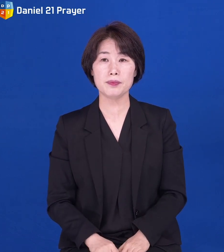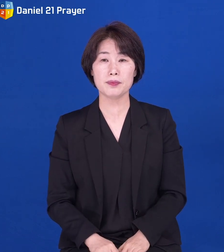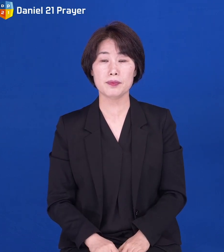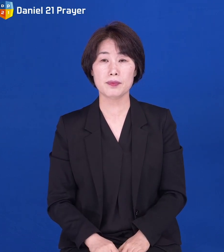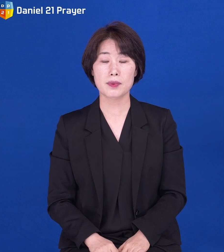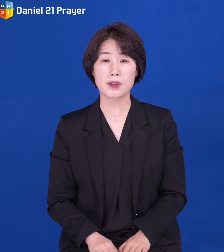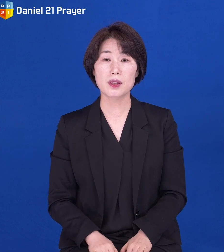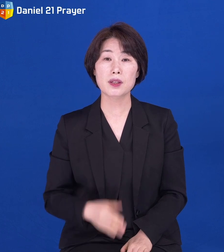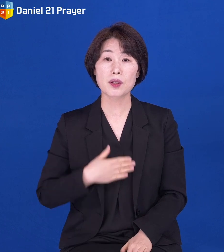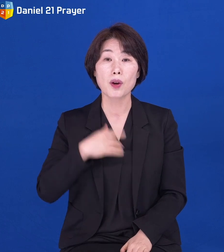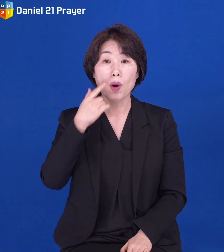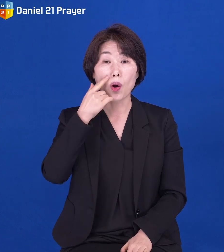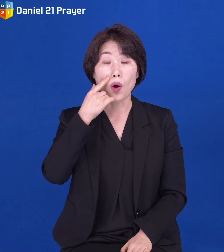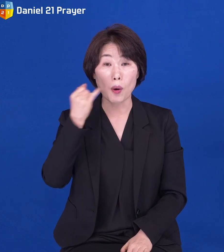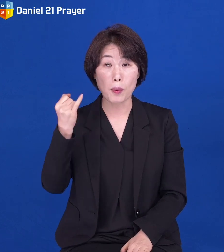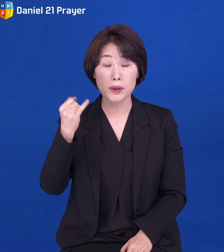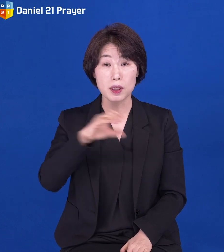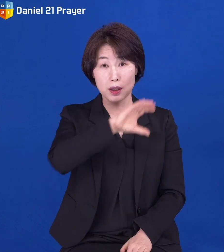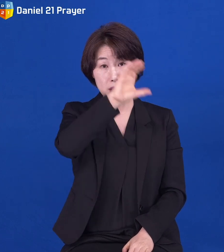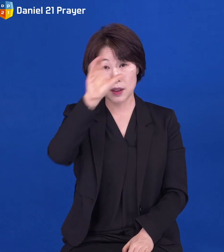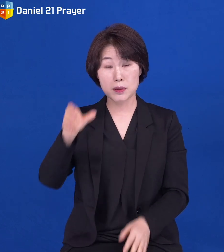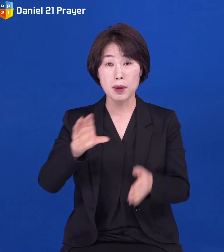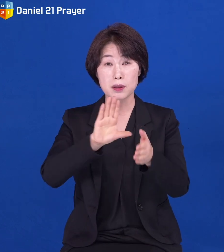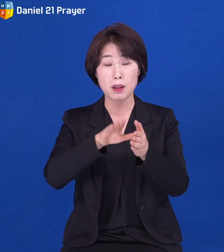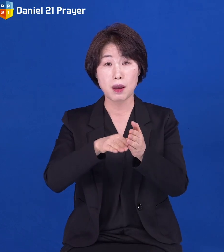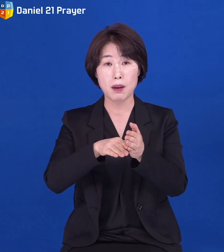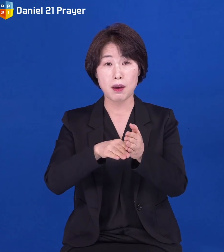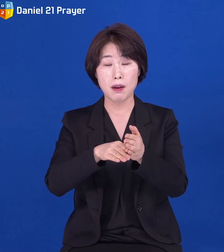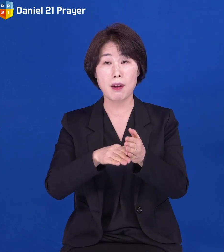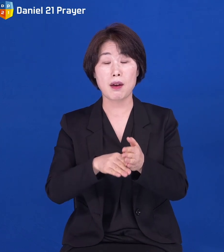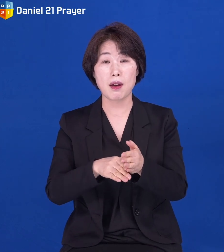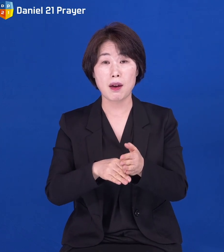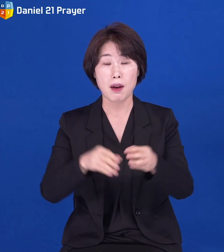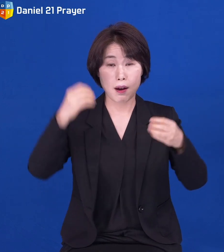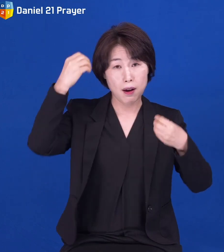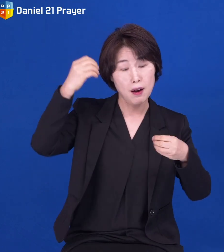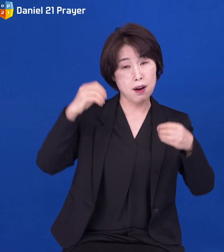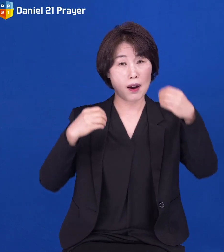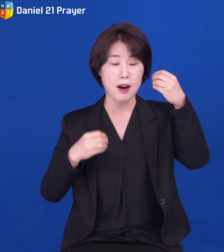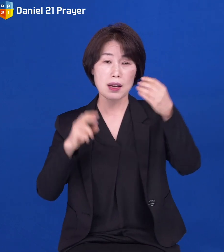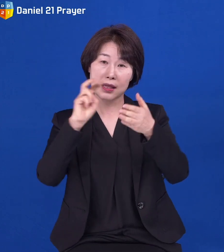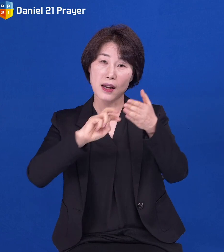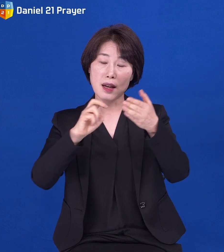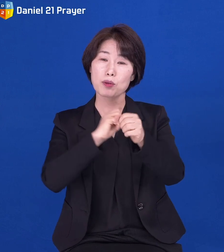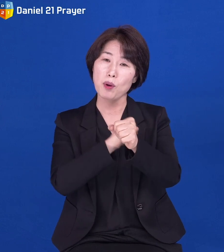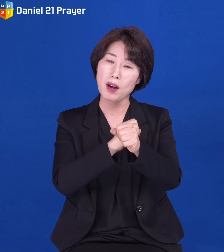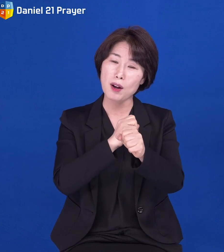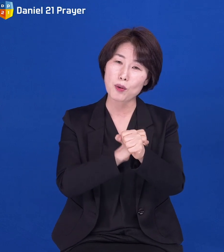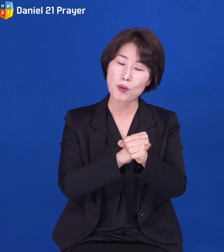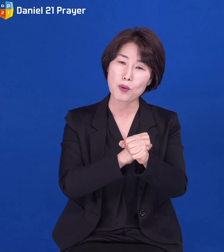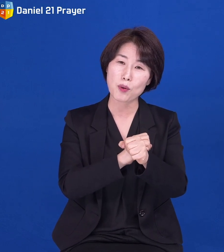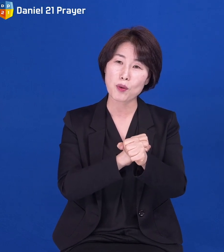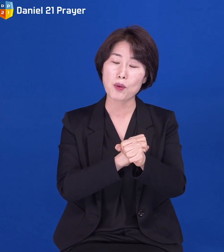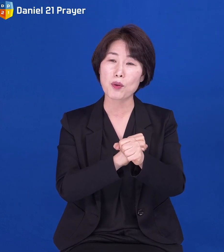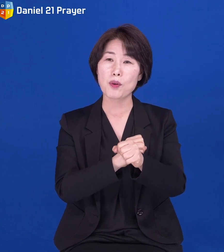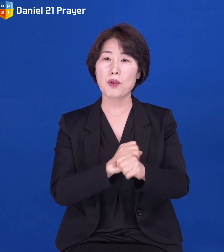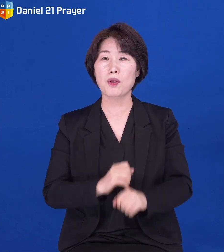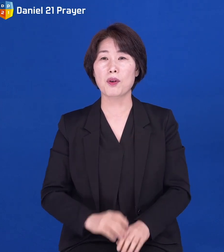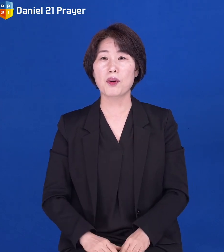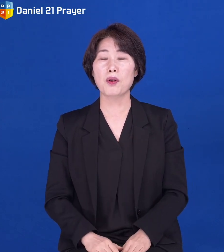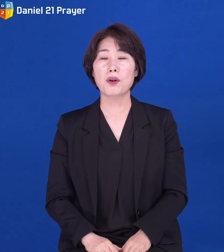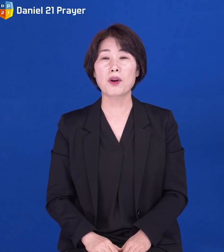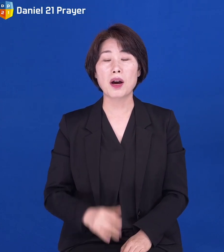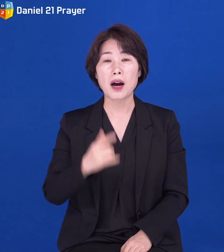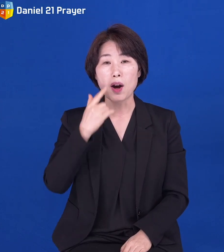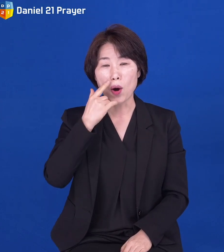때 막 나오기를 원했어요. 무대에 서기를 원하셔가지고 항상 가족끼리 찬양도 하고 맨날 그랬는데 저희는 원치 않았지만